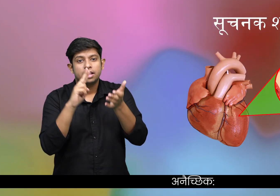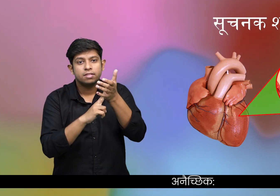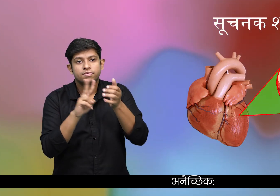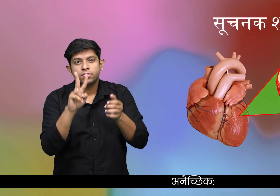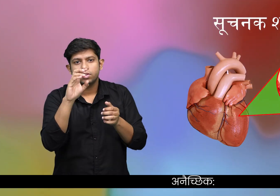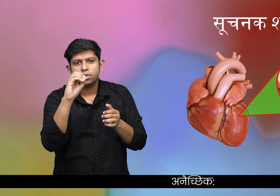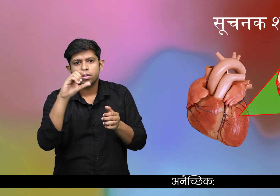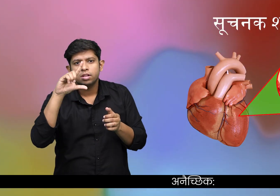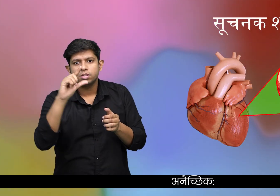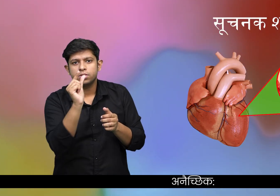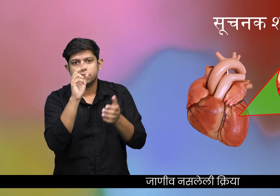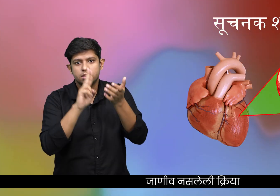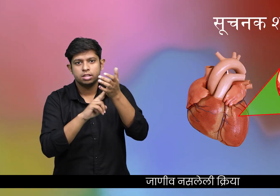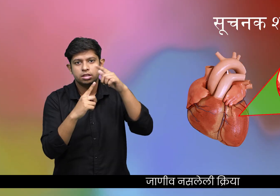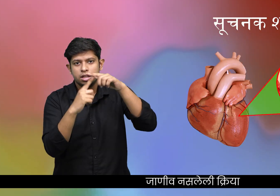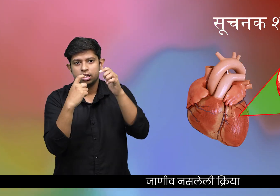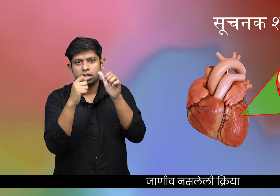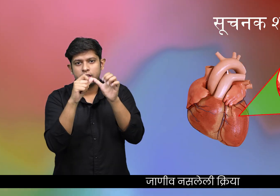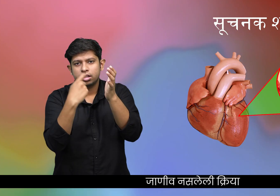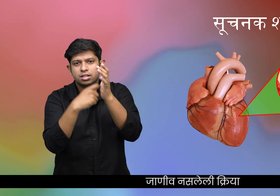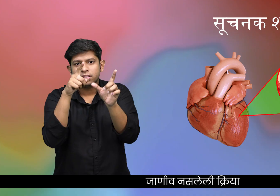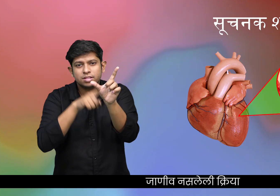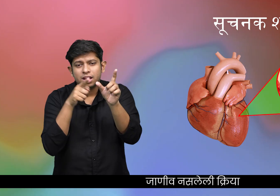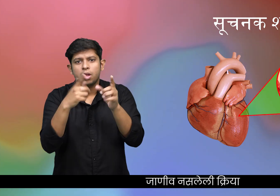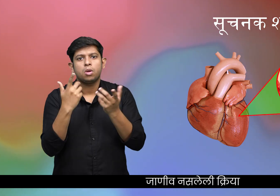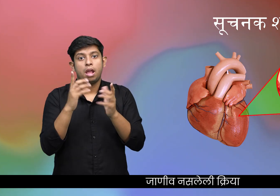अनैच्छिक, जाणीव नसलेली क्रिया.